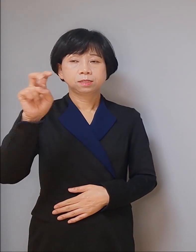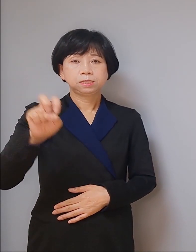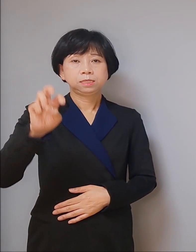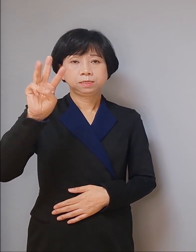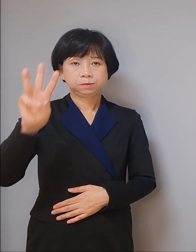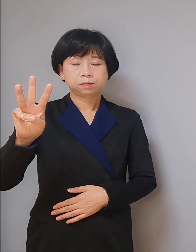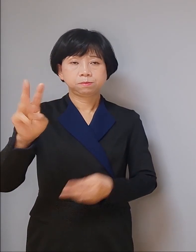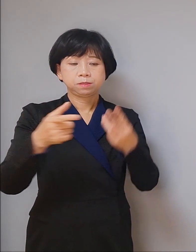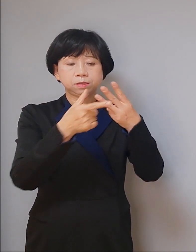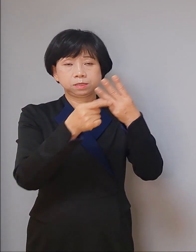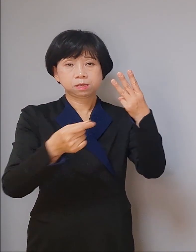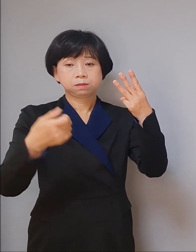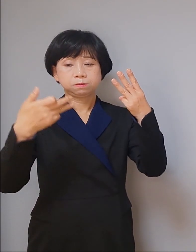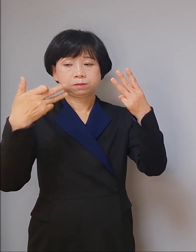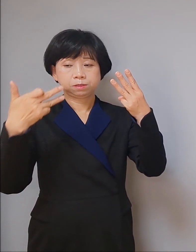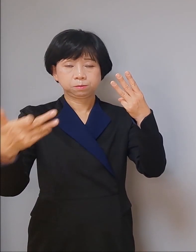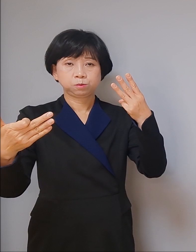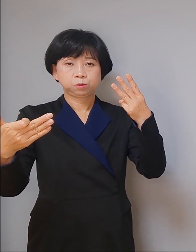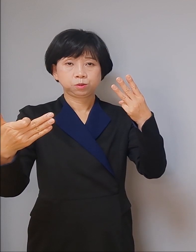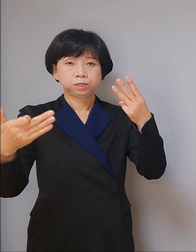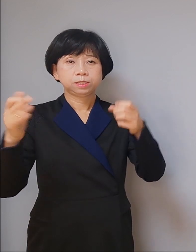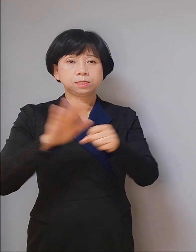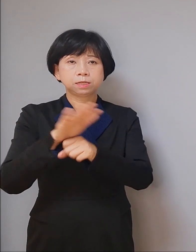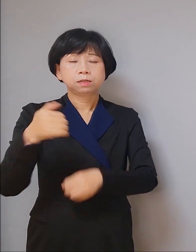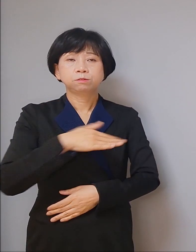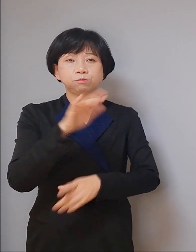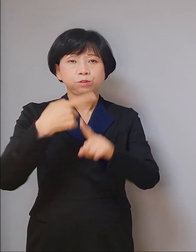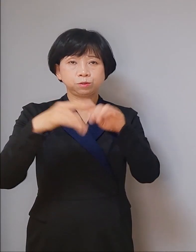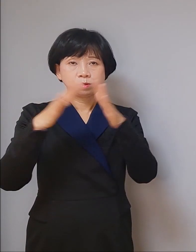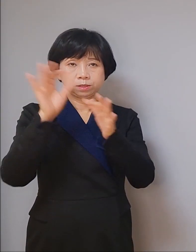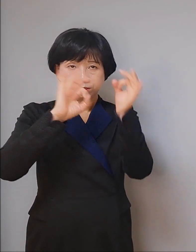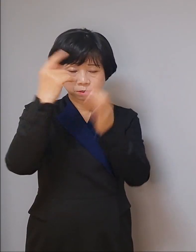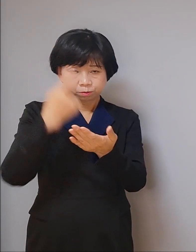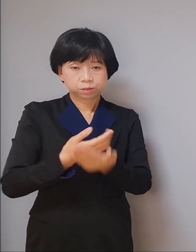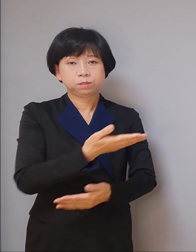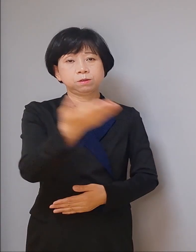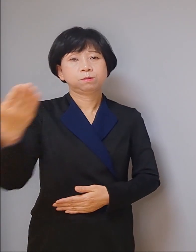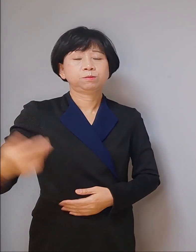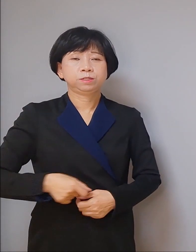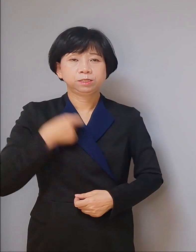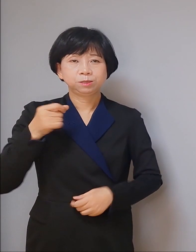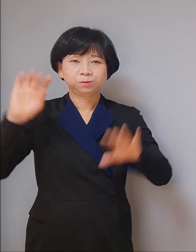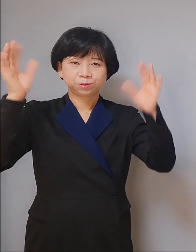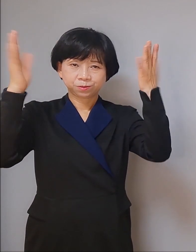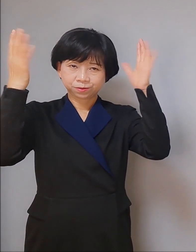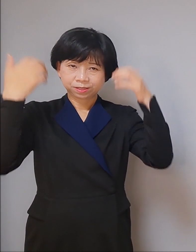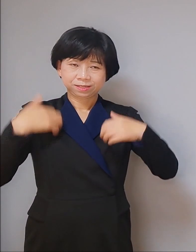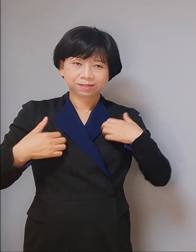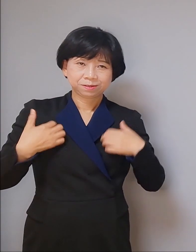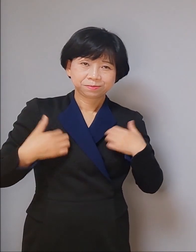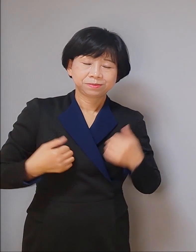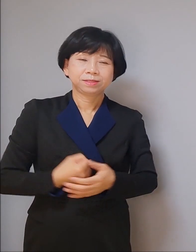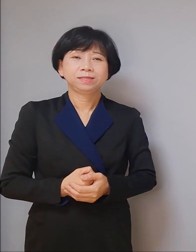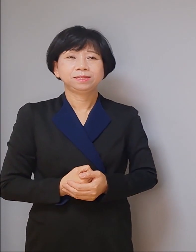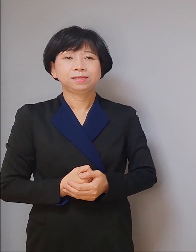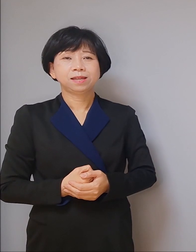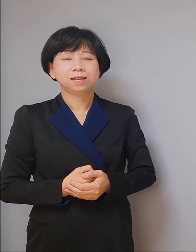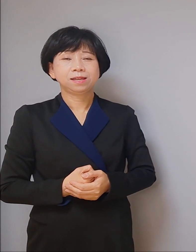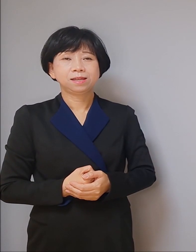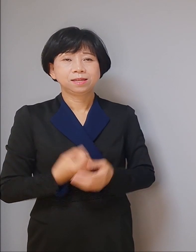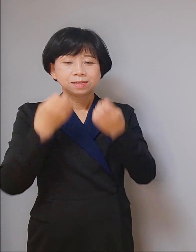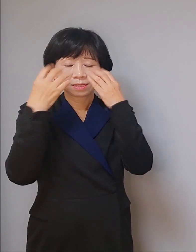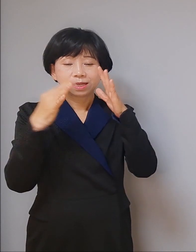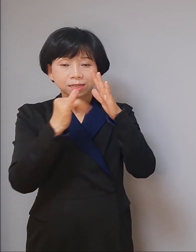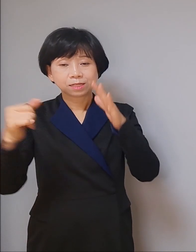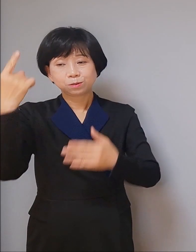(2023년 3월 19일) 사랑하는 우리 교회를 찾아주신 새가족 및 방문자 여러분을 진심으로 환영합니다. 우리 교회의 전사는 한